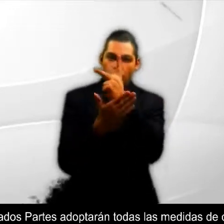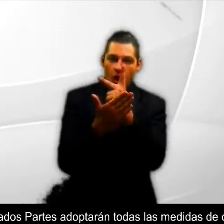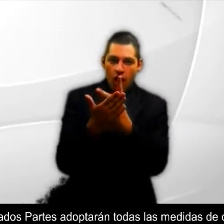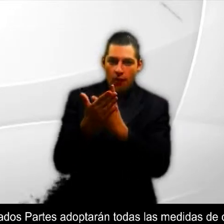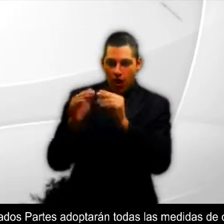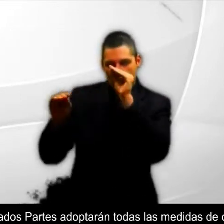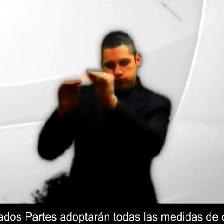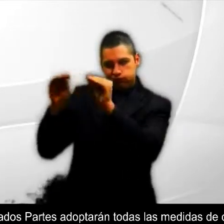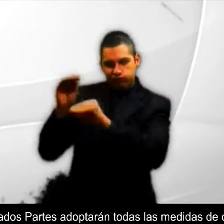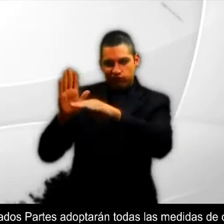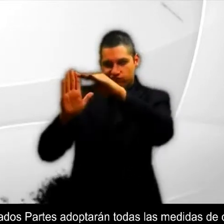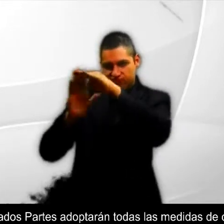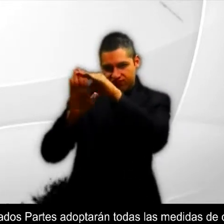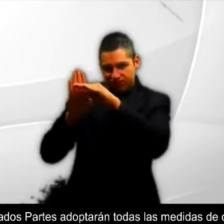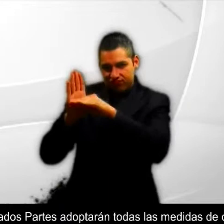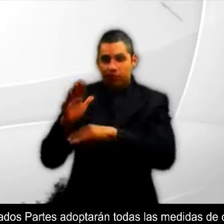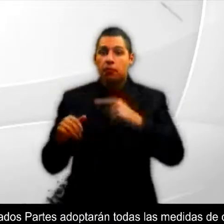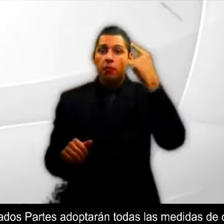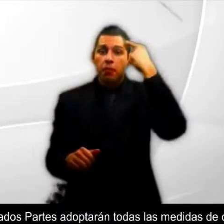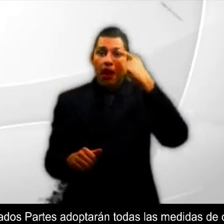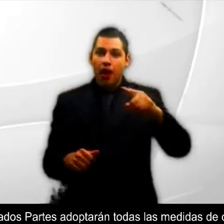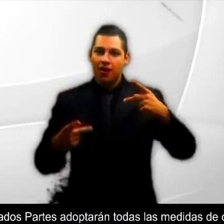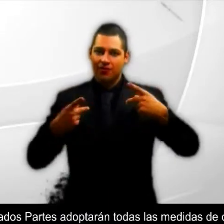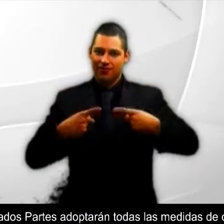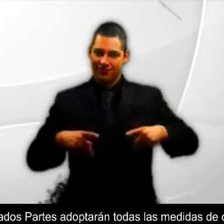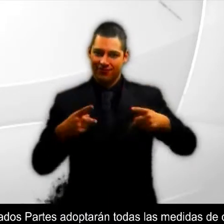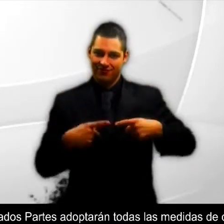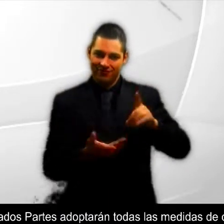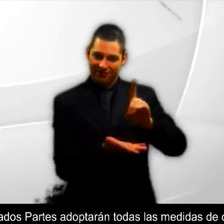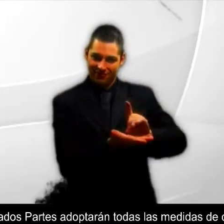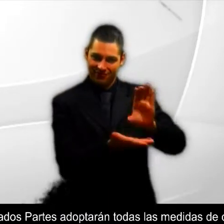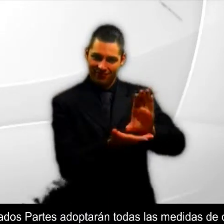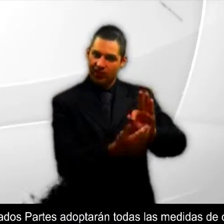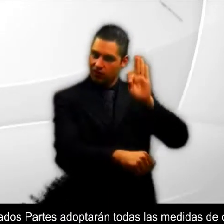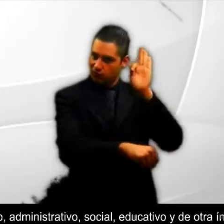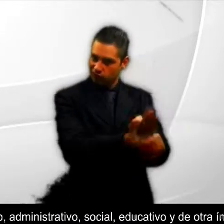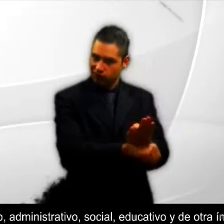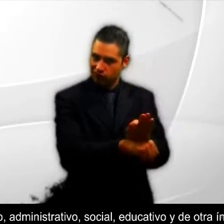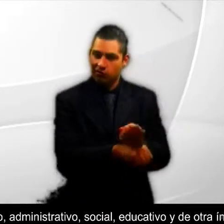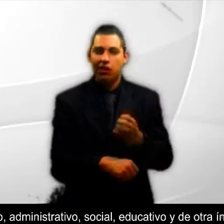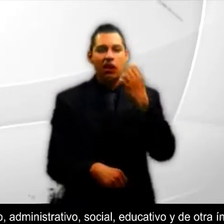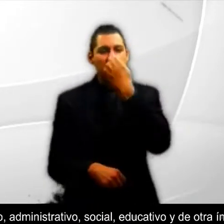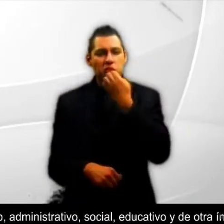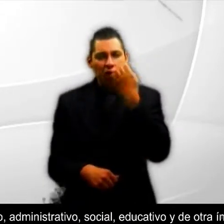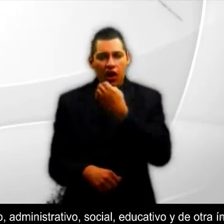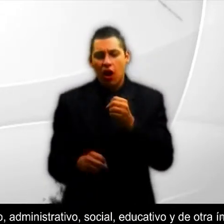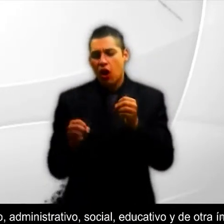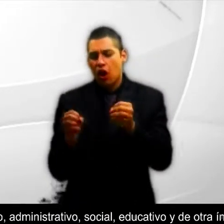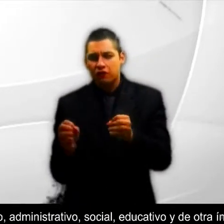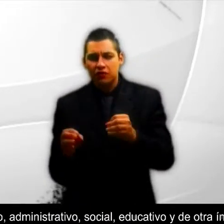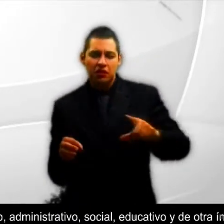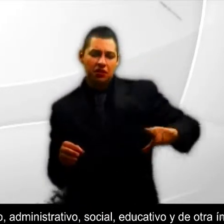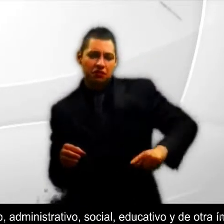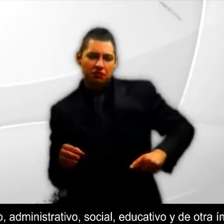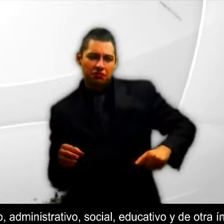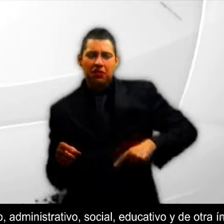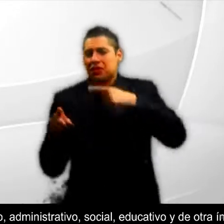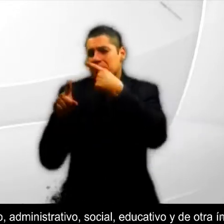1. Los Estados Partes adoptarán todas las medidas de carácter legislativo, administrativo, social, educativo y de otra índole